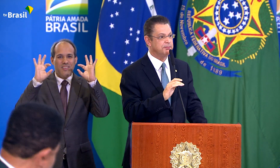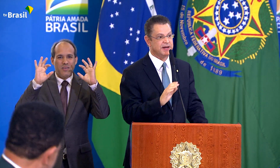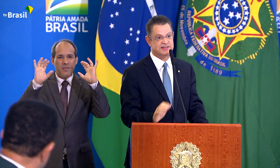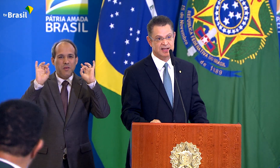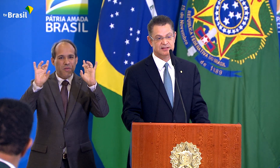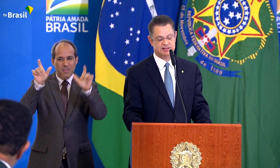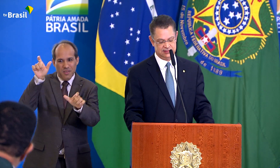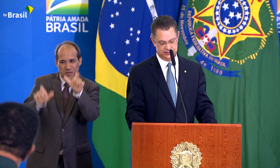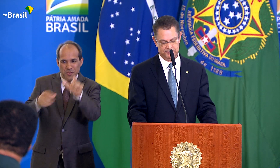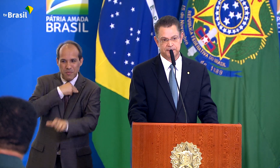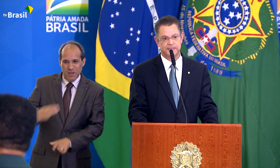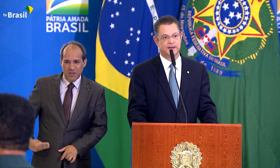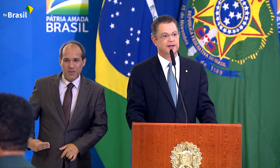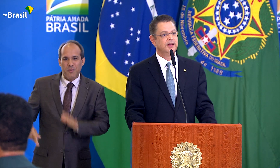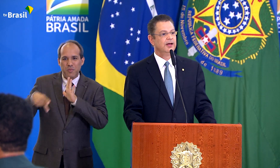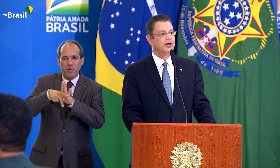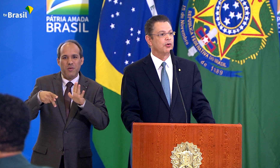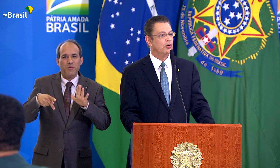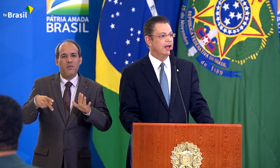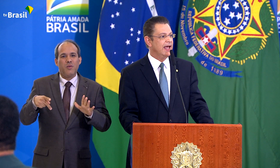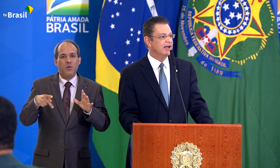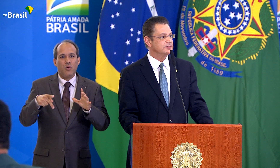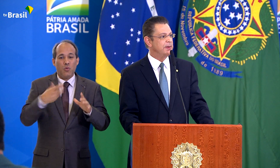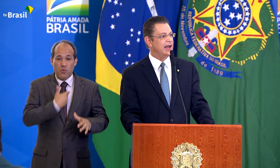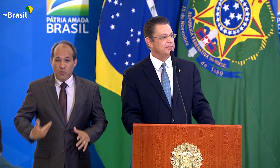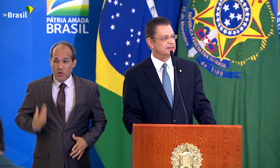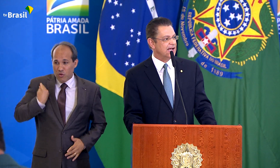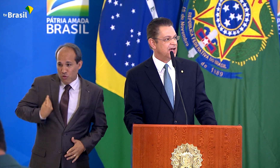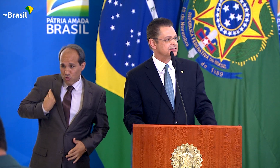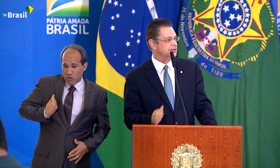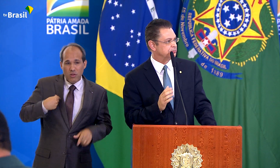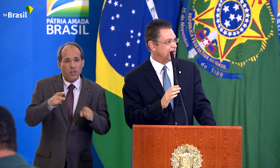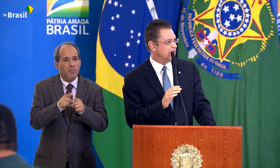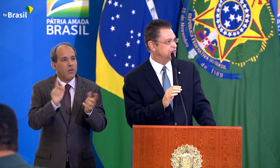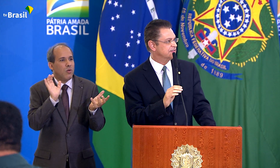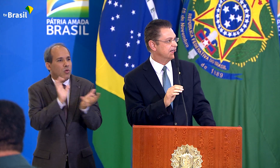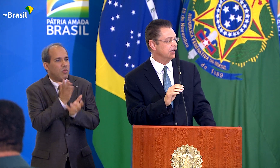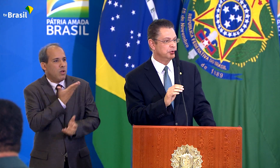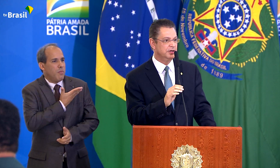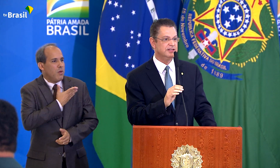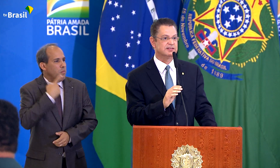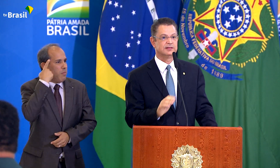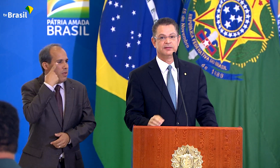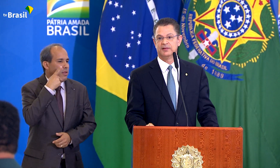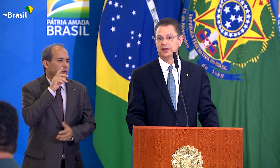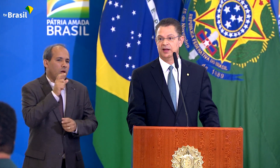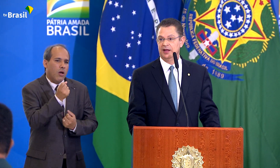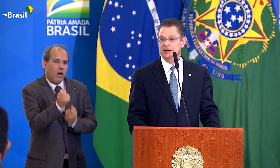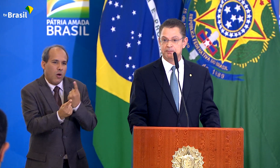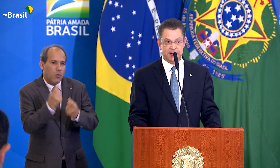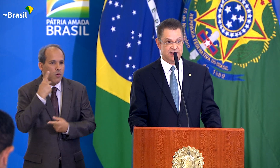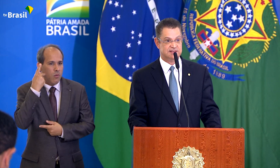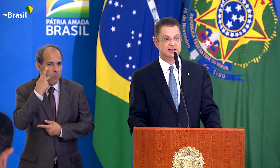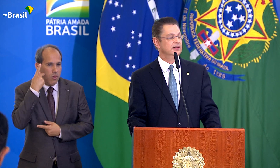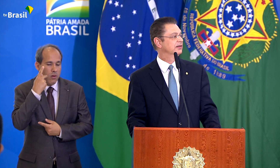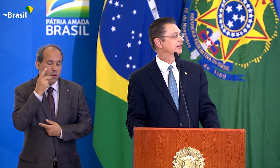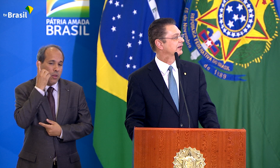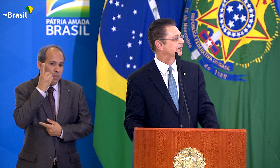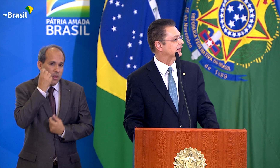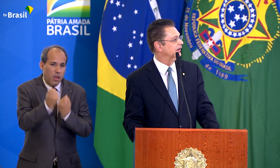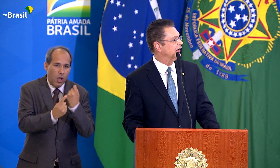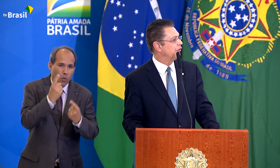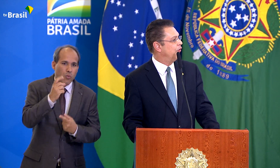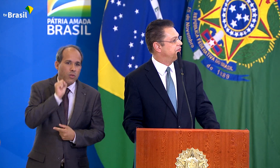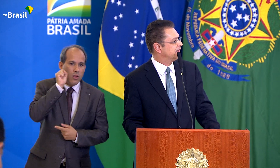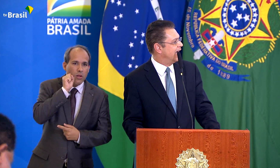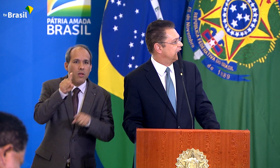de estado presentes Olá colegas parlamentares deputados e senadores imprensa